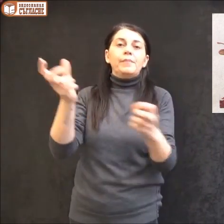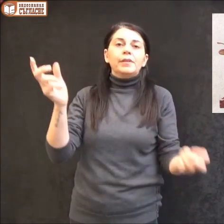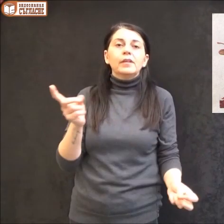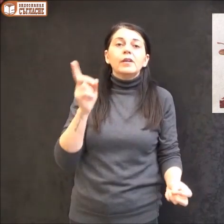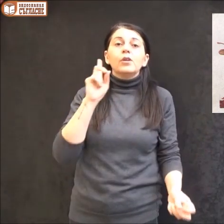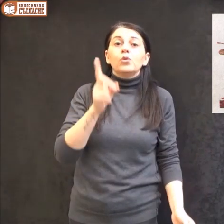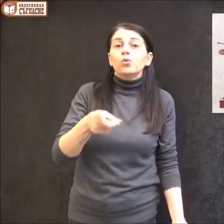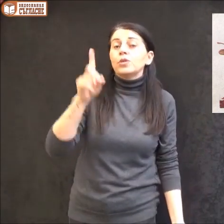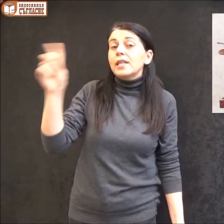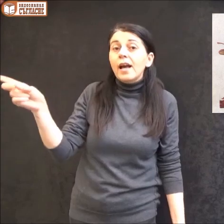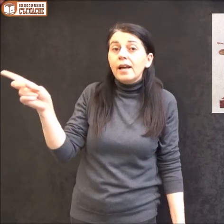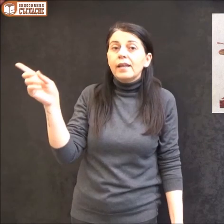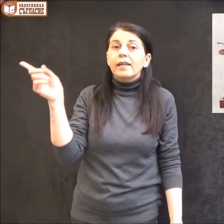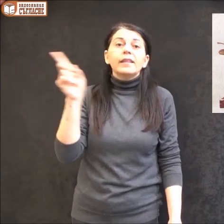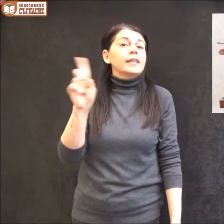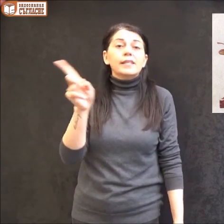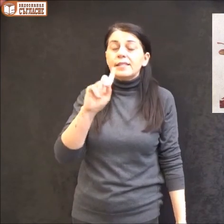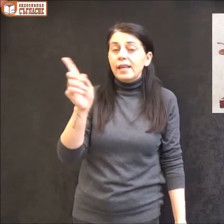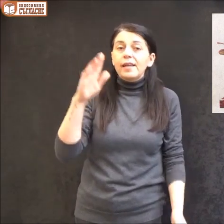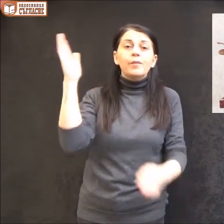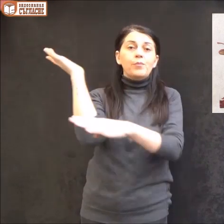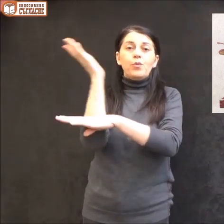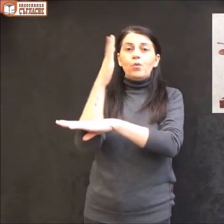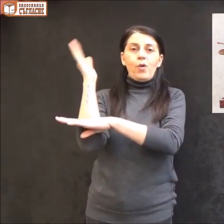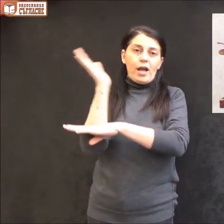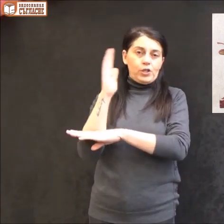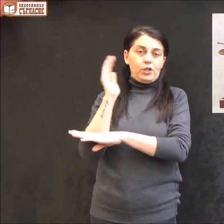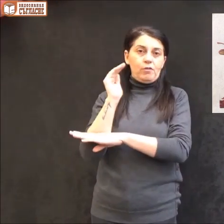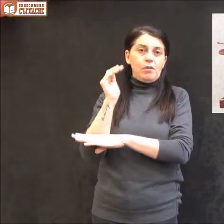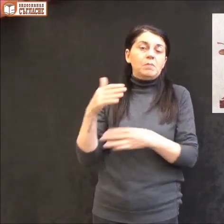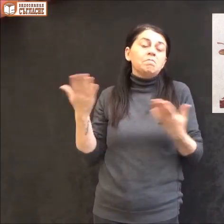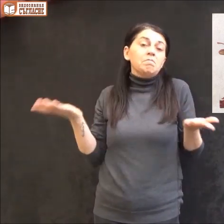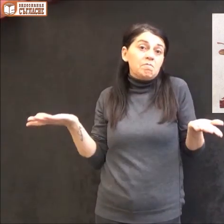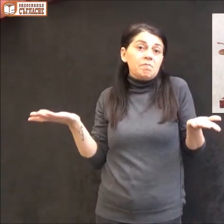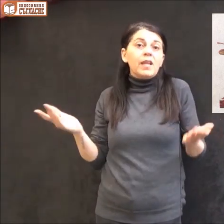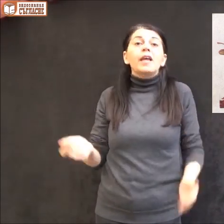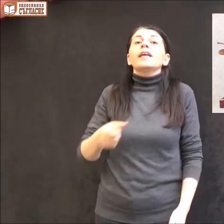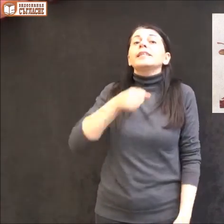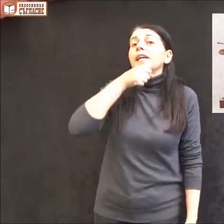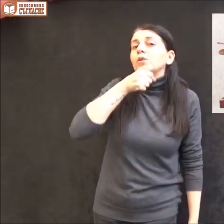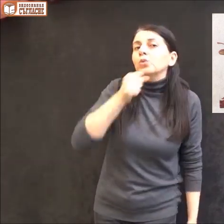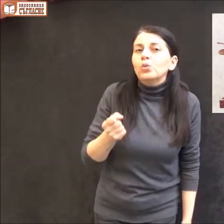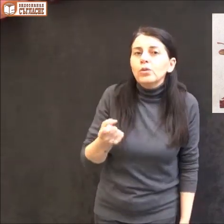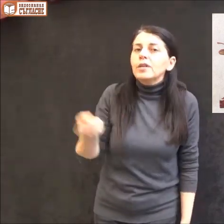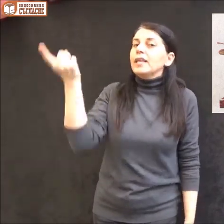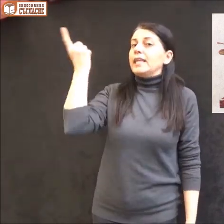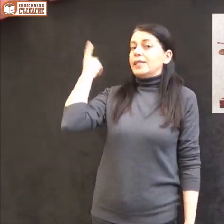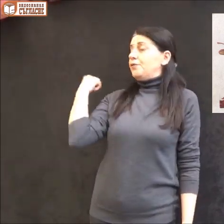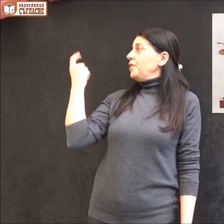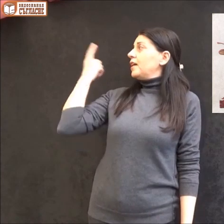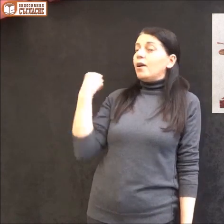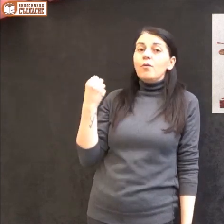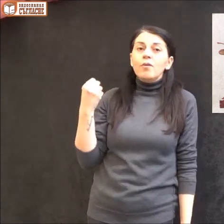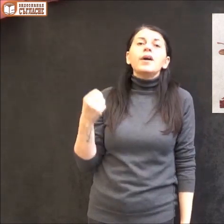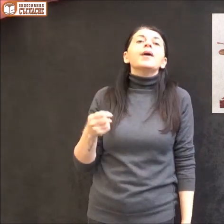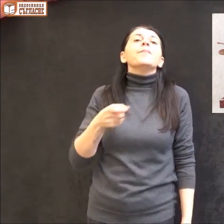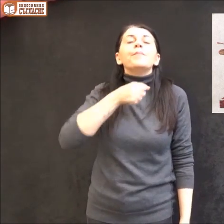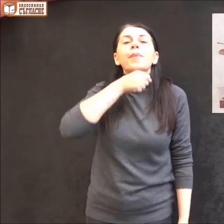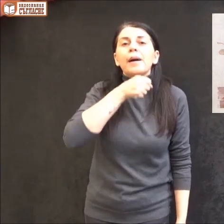дърпал рябата, но тя не се поклащала. Дядото извикал